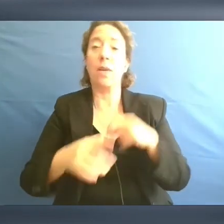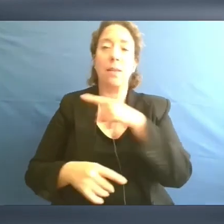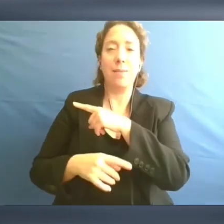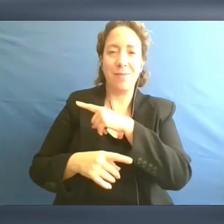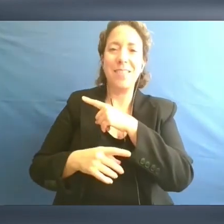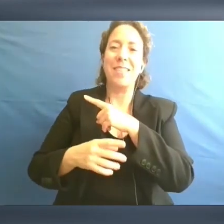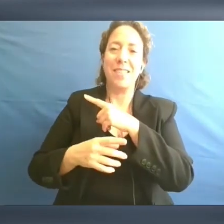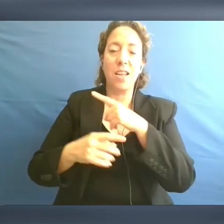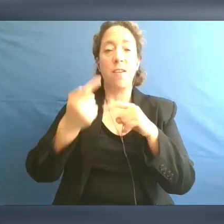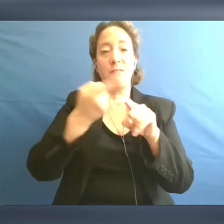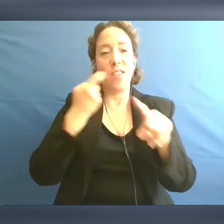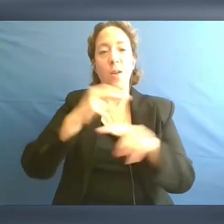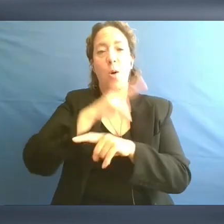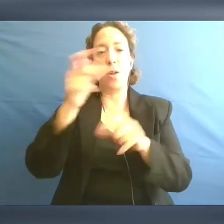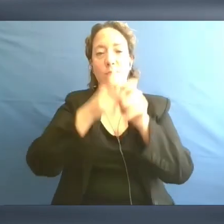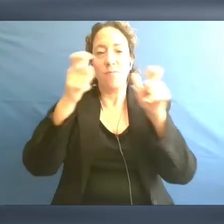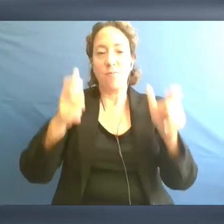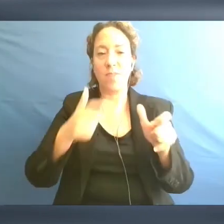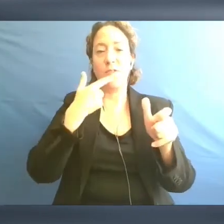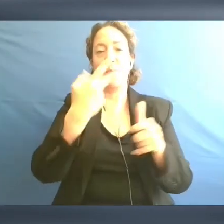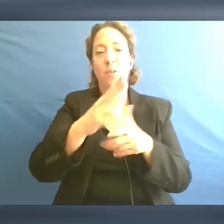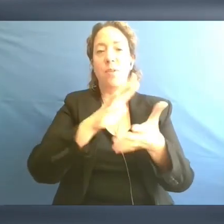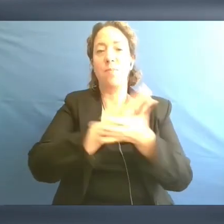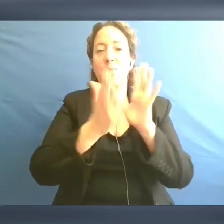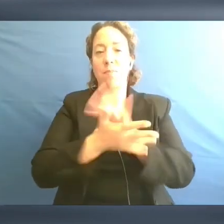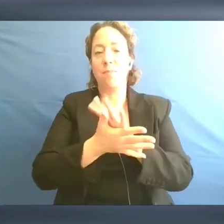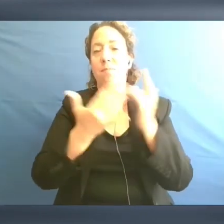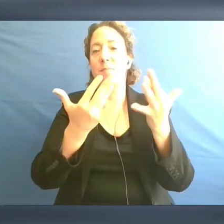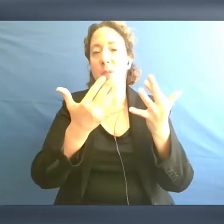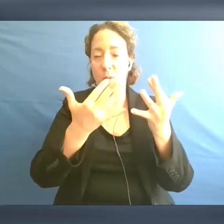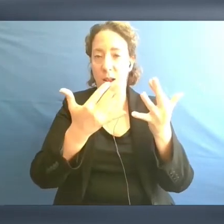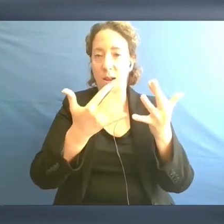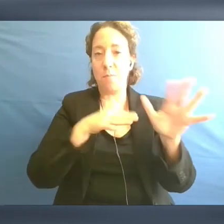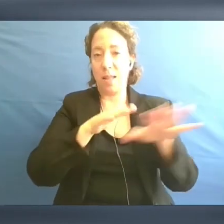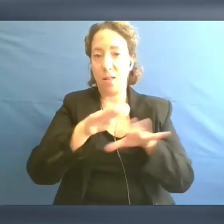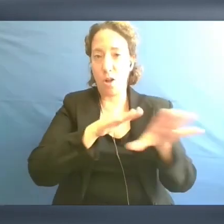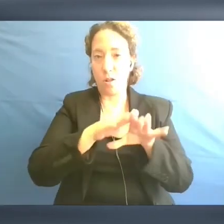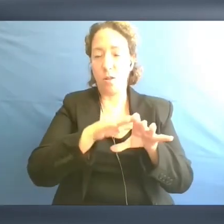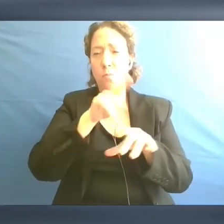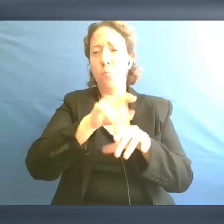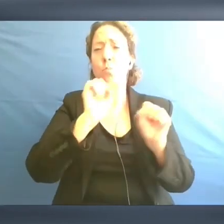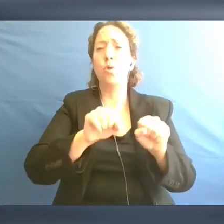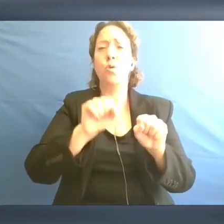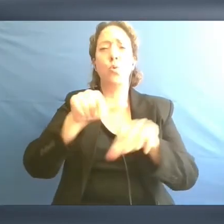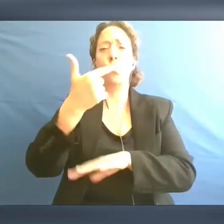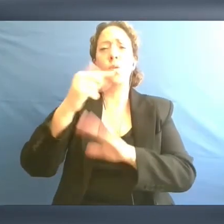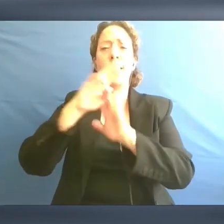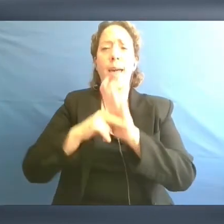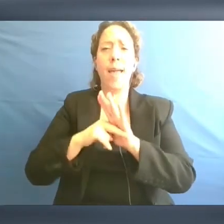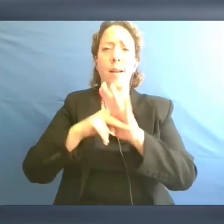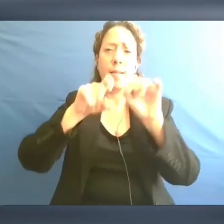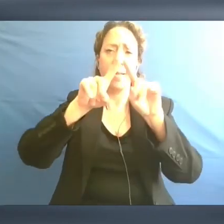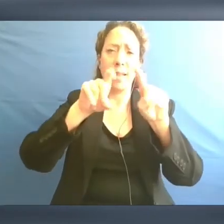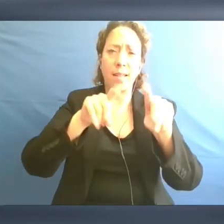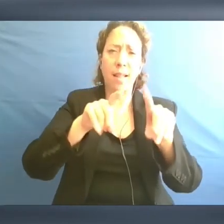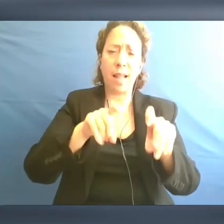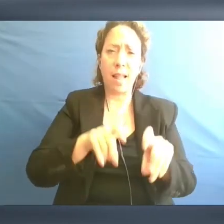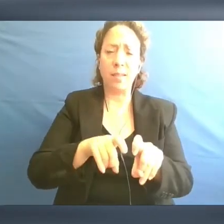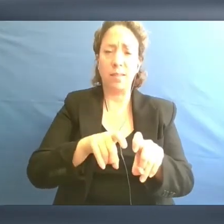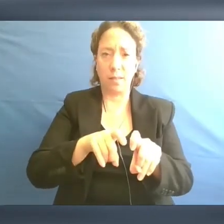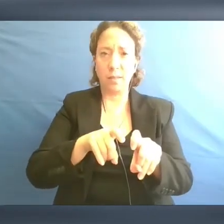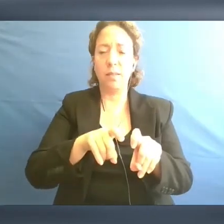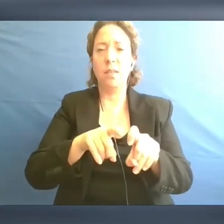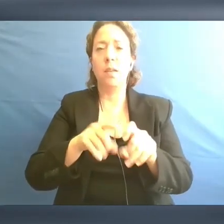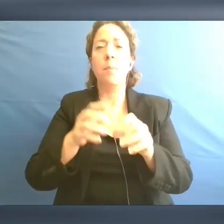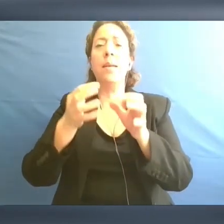Testers. Donc ils ont donc une méthode manuelle où ils ont testé une douzaine de règles. Là aussi, le détail n'est pas